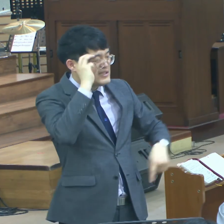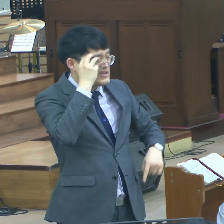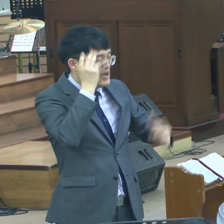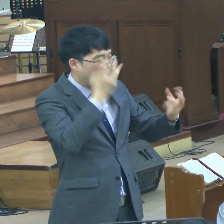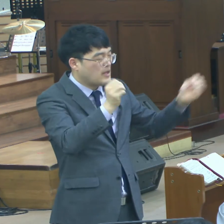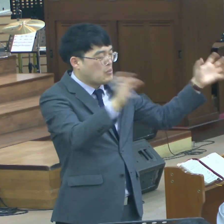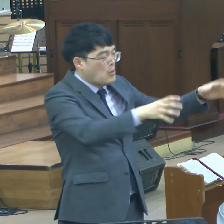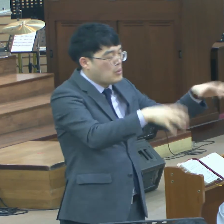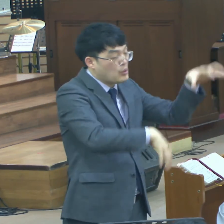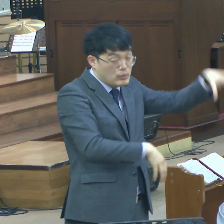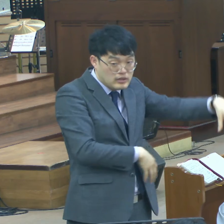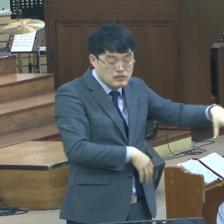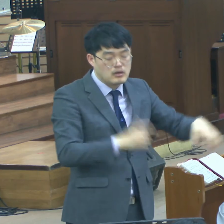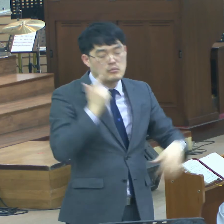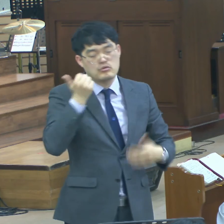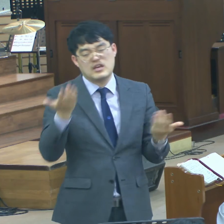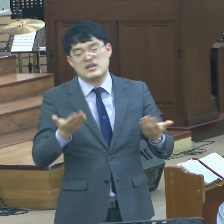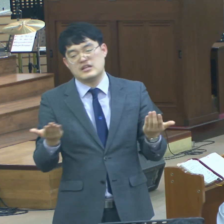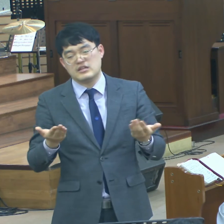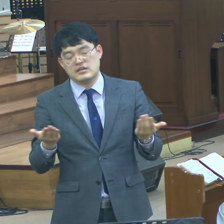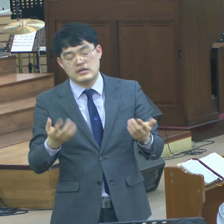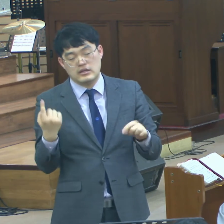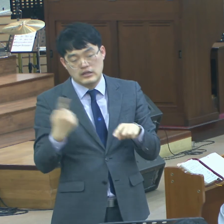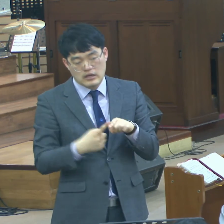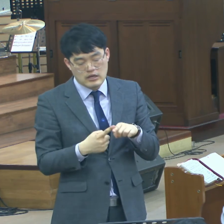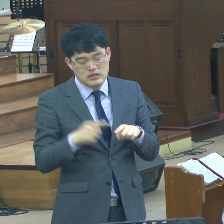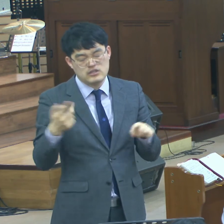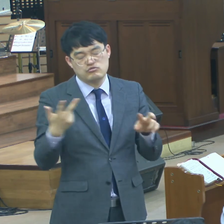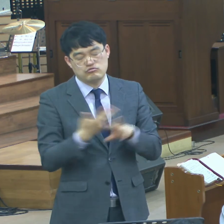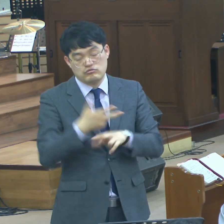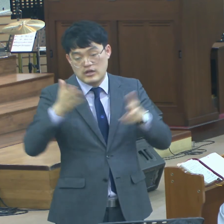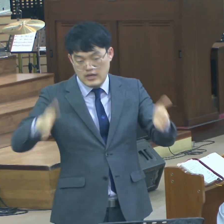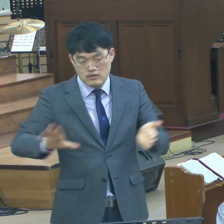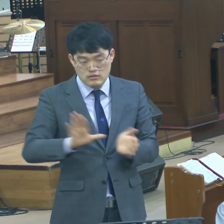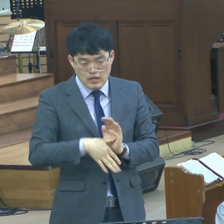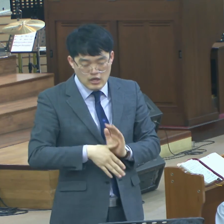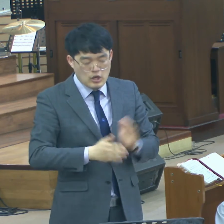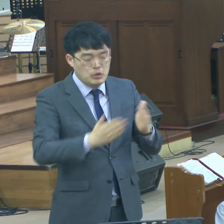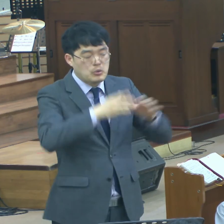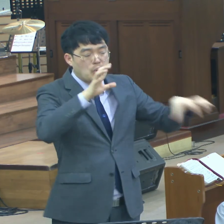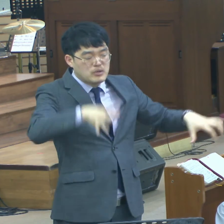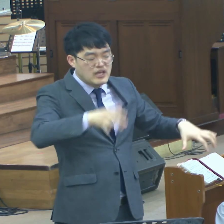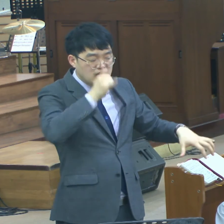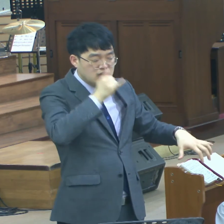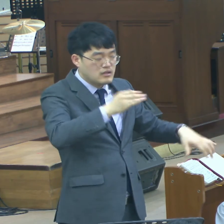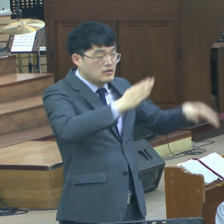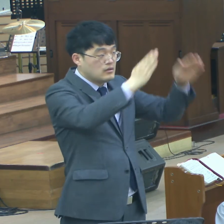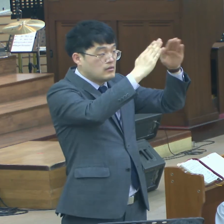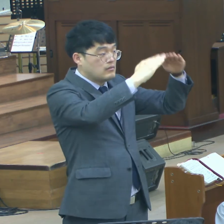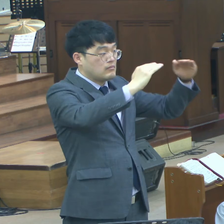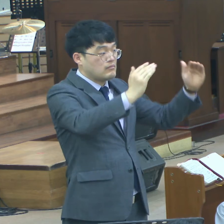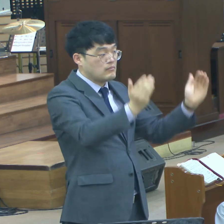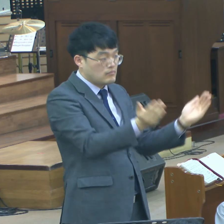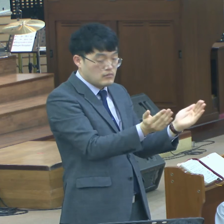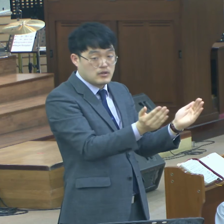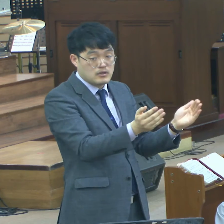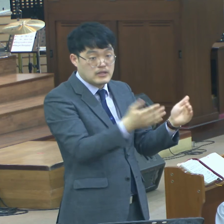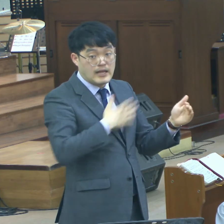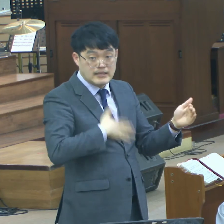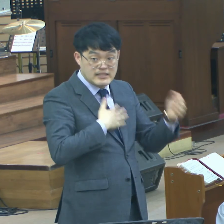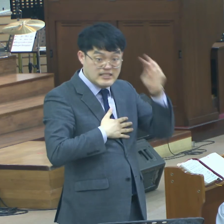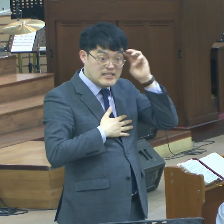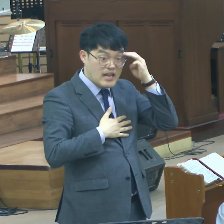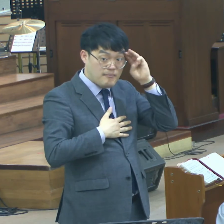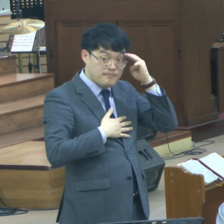있었어요. 그 주간에 목사님은 동네에 있는 모스크로 가서 문을 두드렸어요.